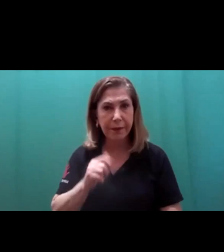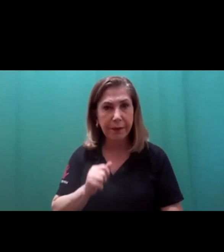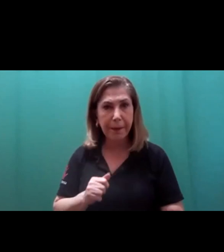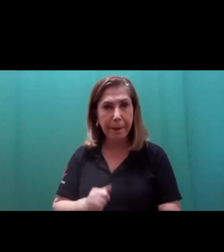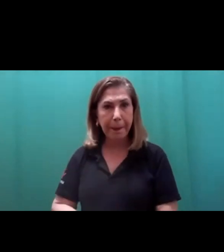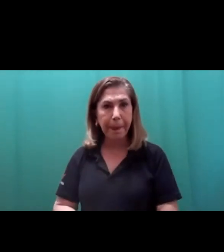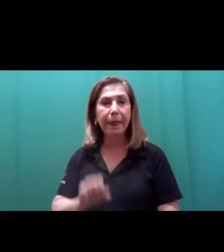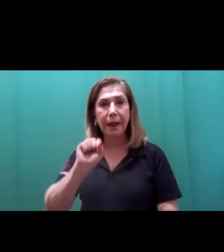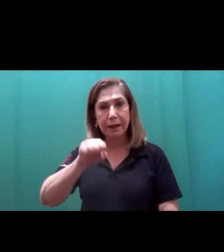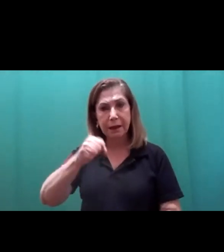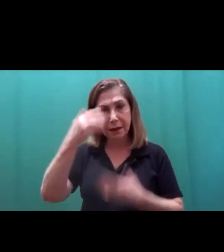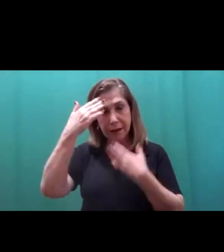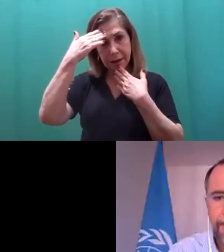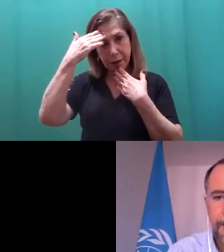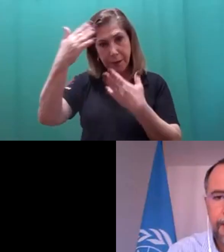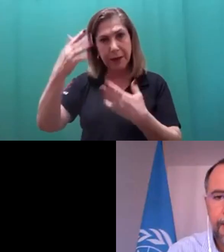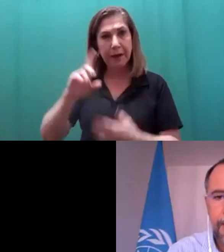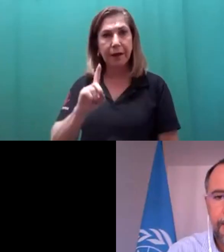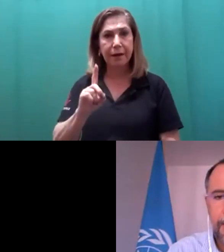Sim, obrigado, Daniela.